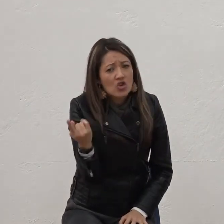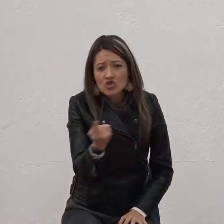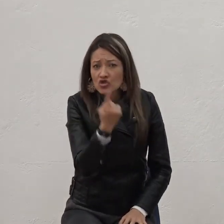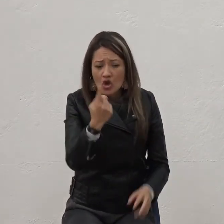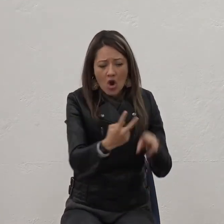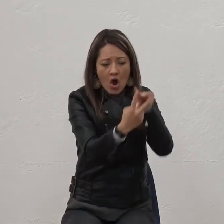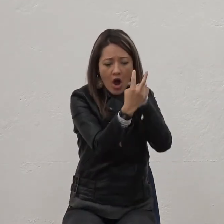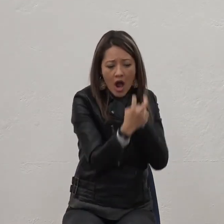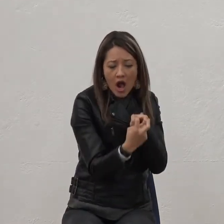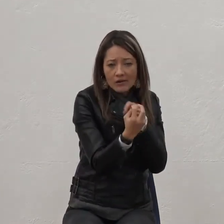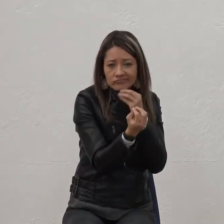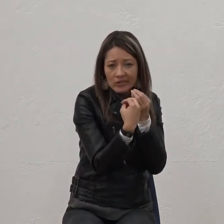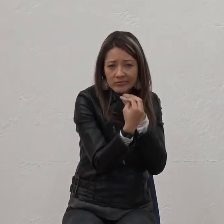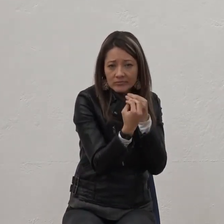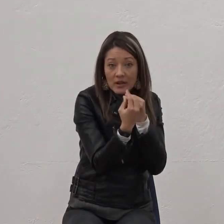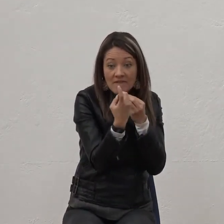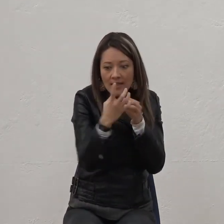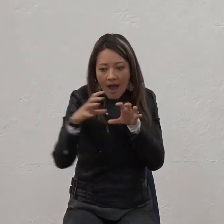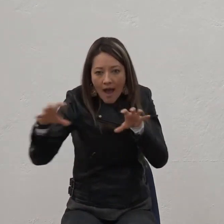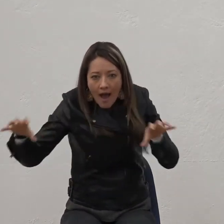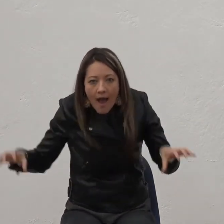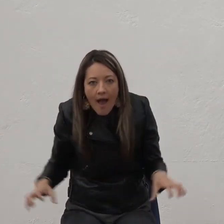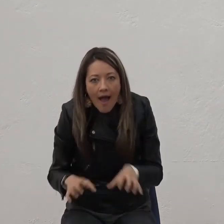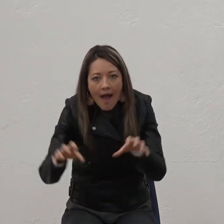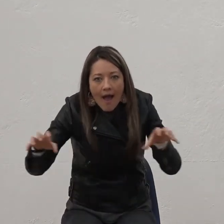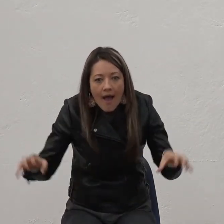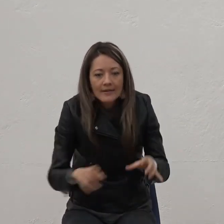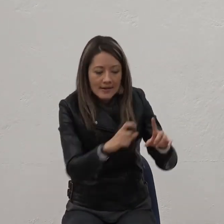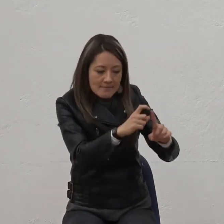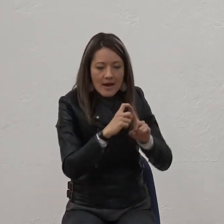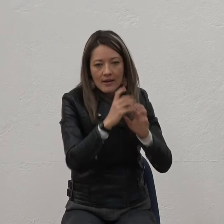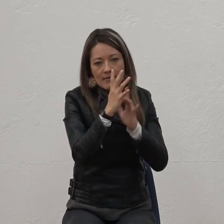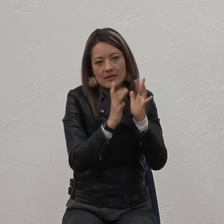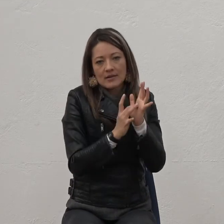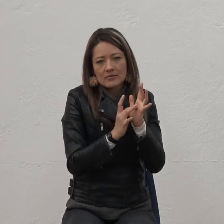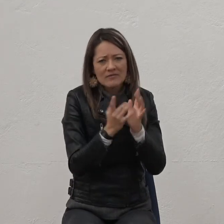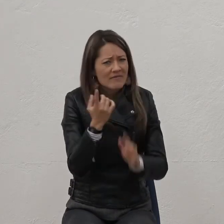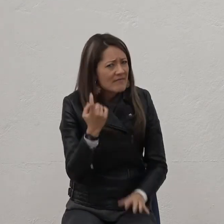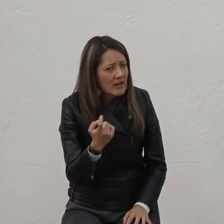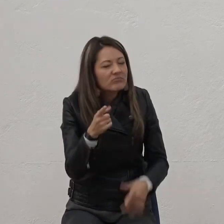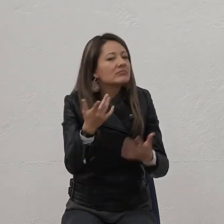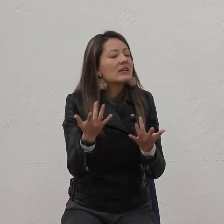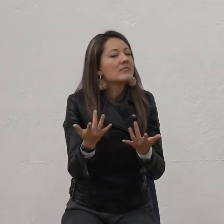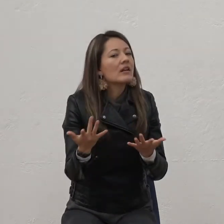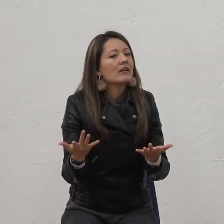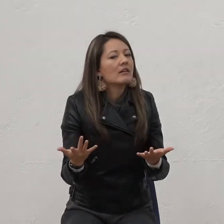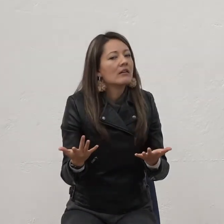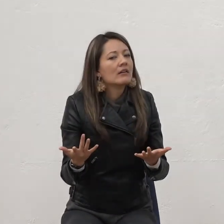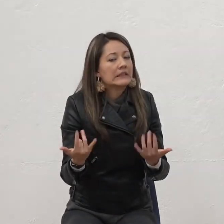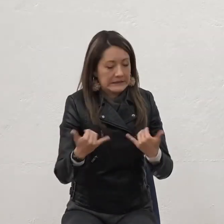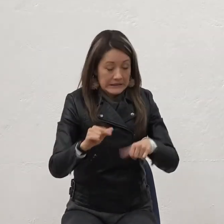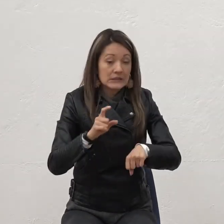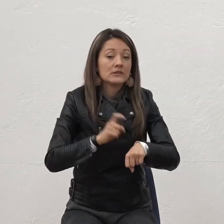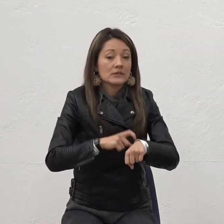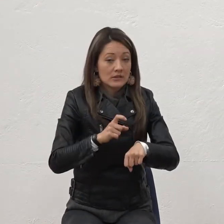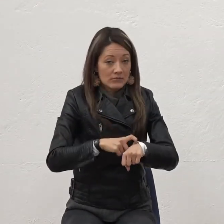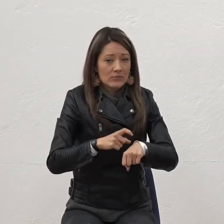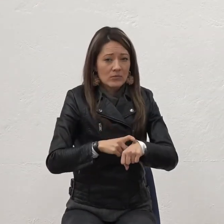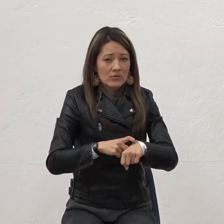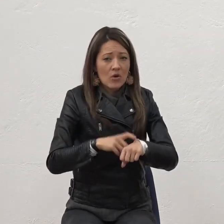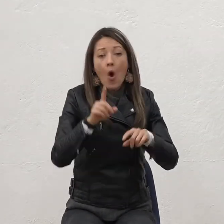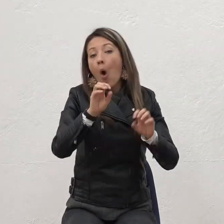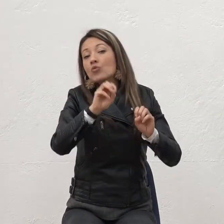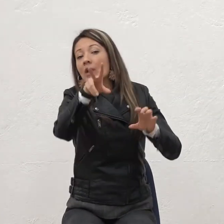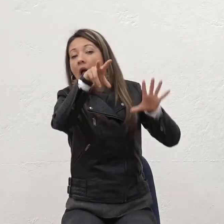quedó en la cena? ¿No accionó en las palabras de Jesús? ¿Qué está esperando? ¿Sigue en el